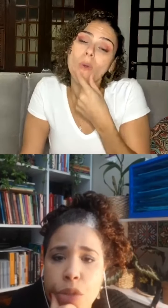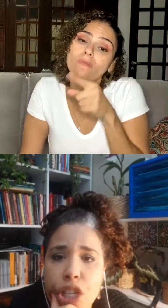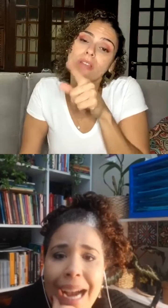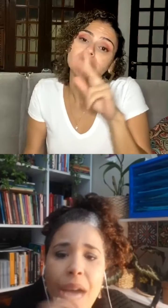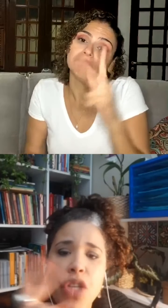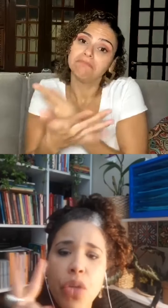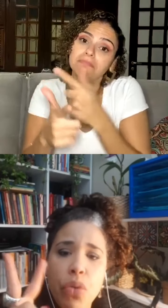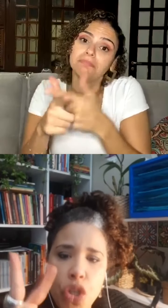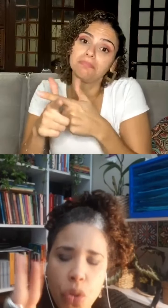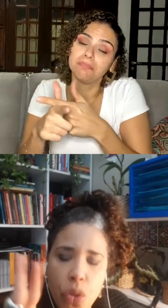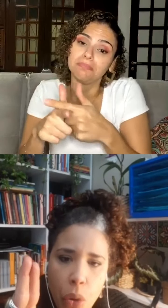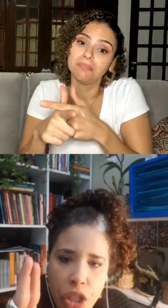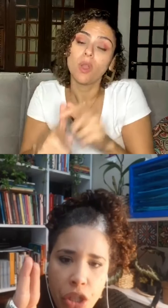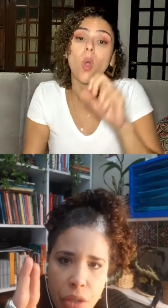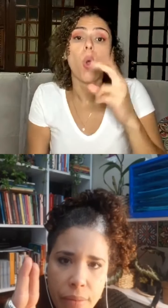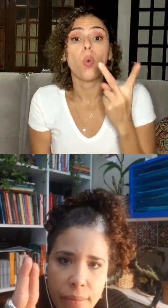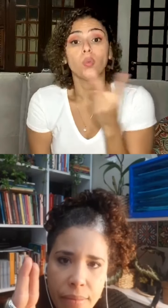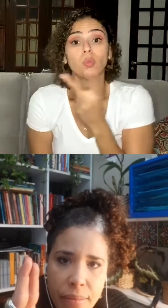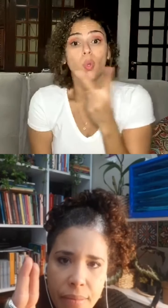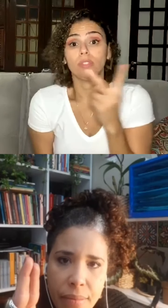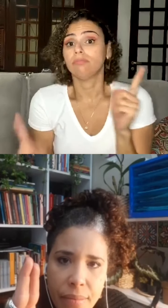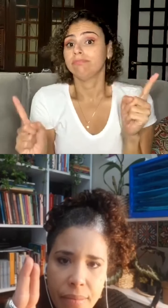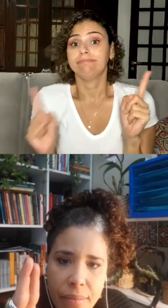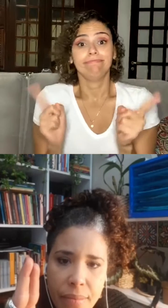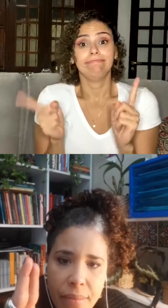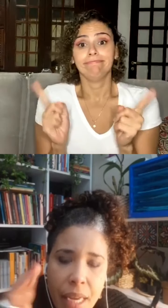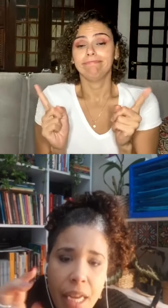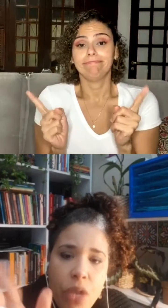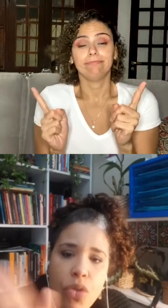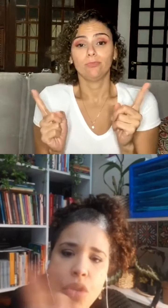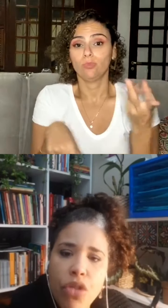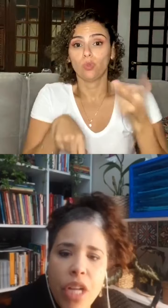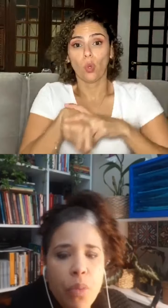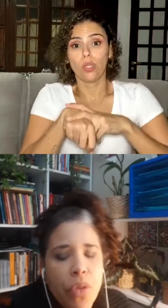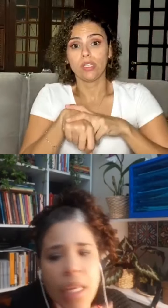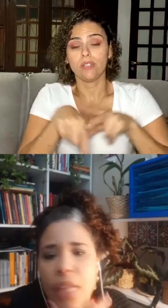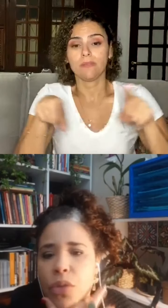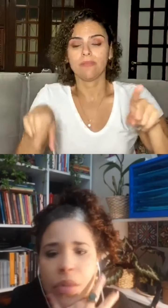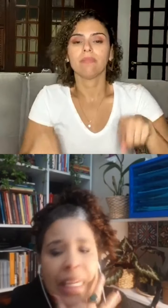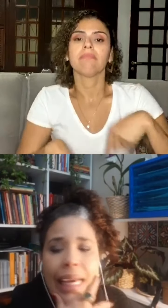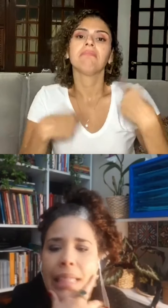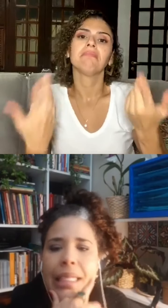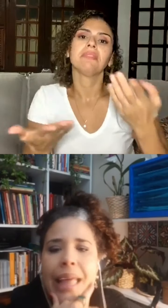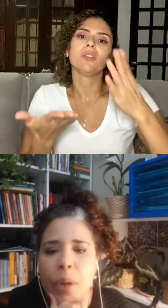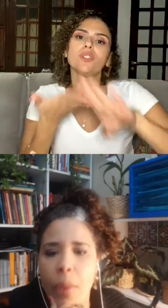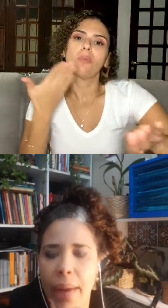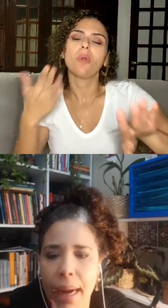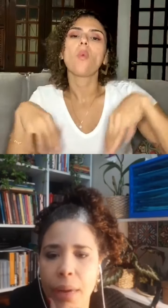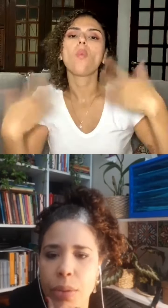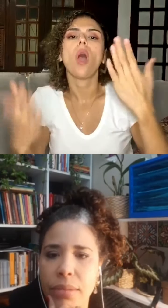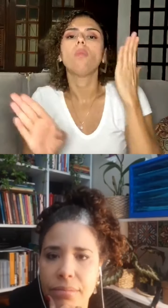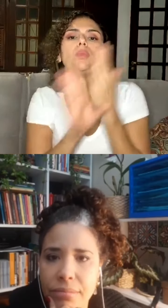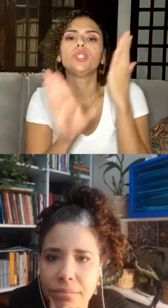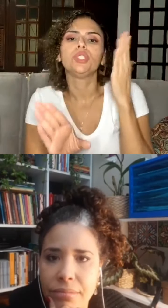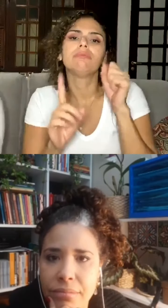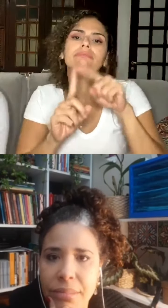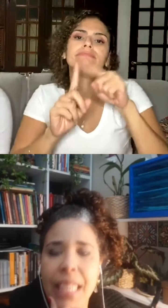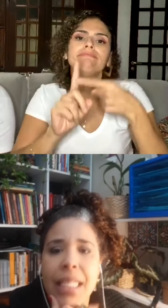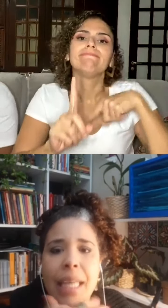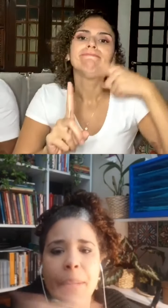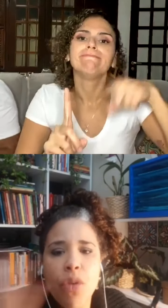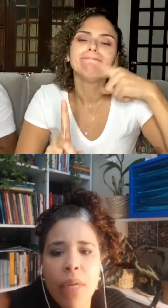de causa dos dois. E os outros 10% ninguém sabe qual é a causa.